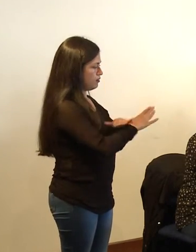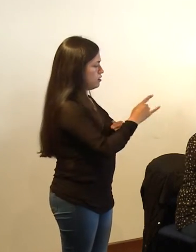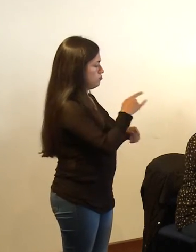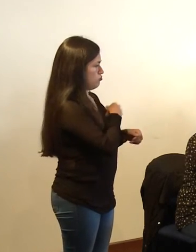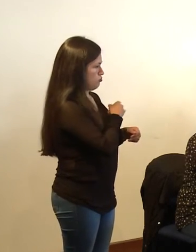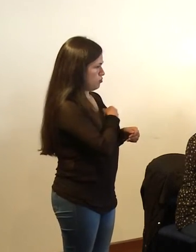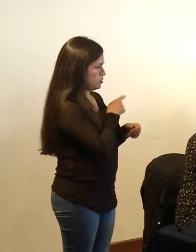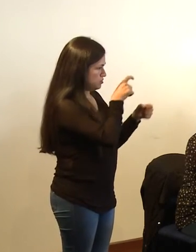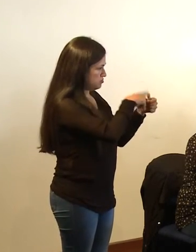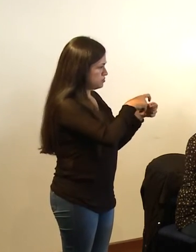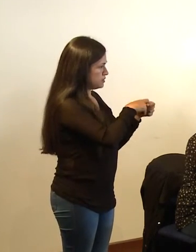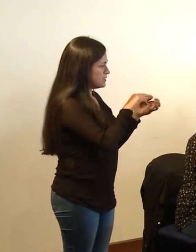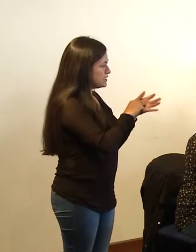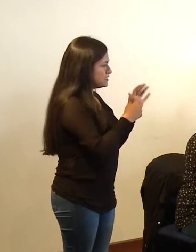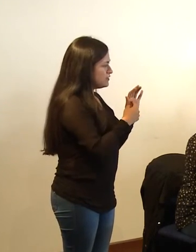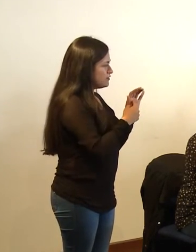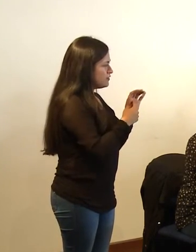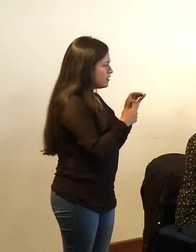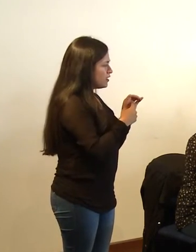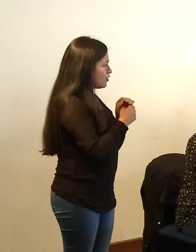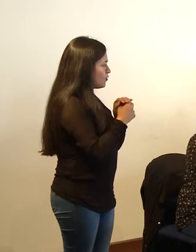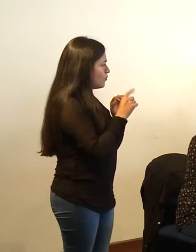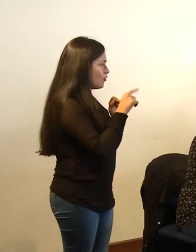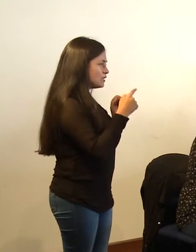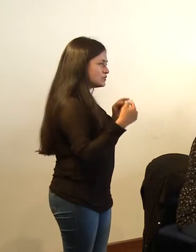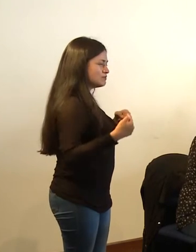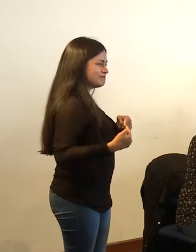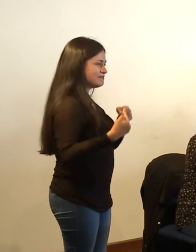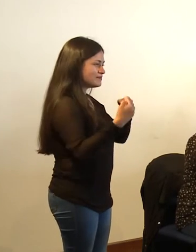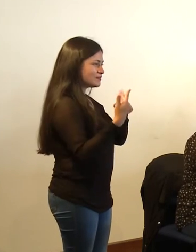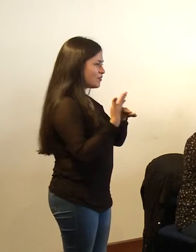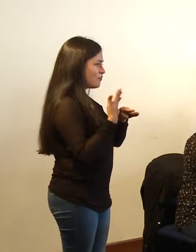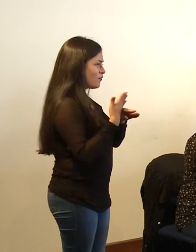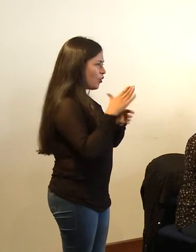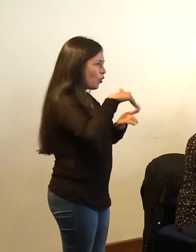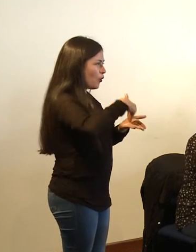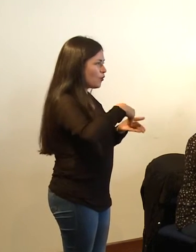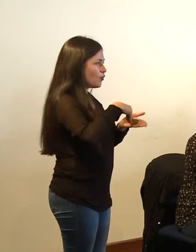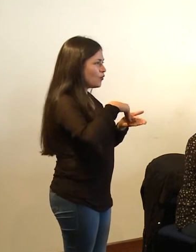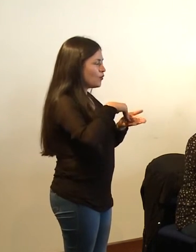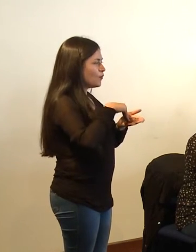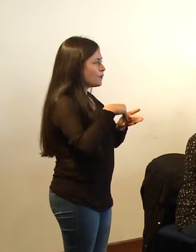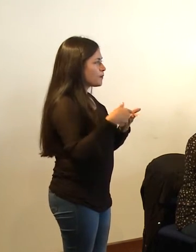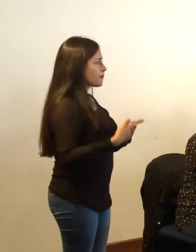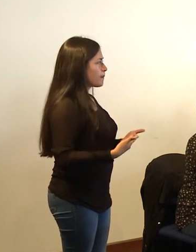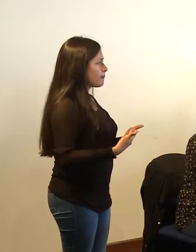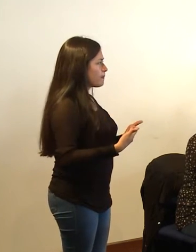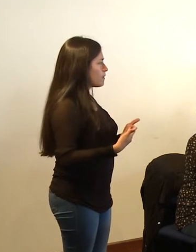ir en una cosa muy conflictiva, además, una pelea simbólica,